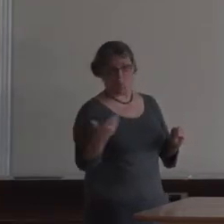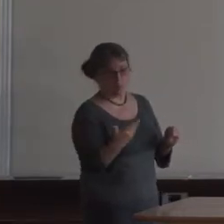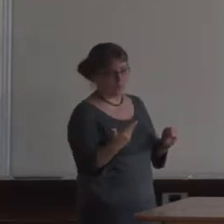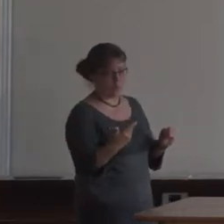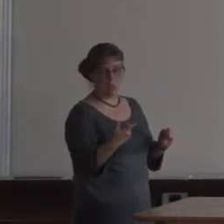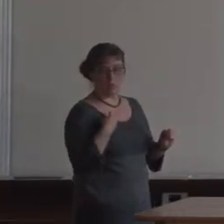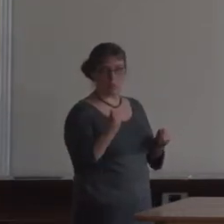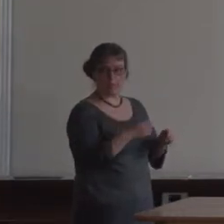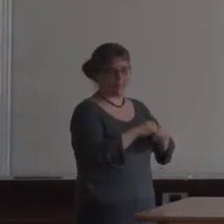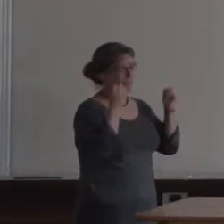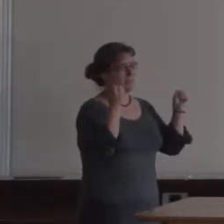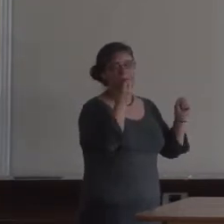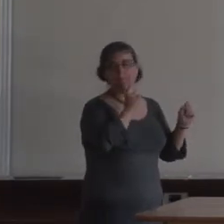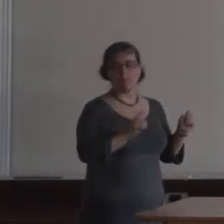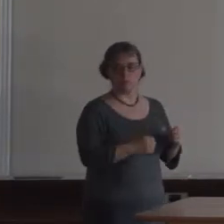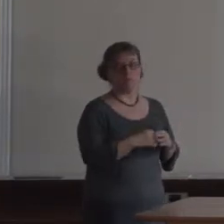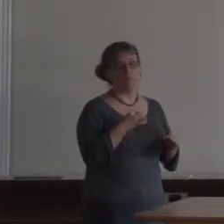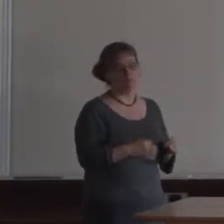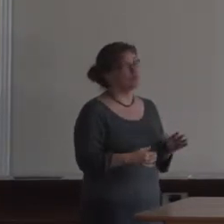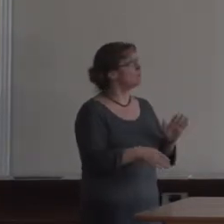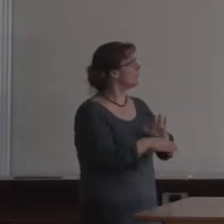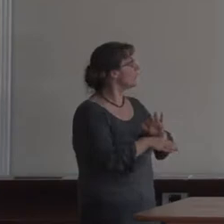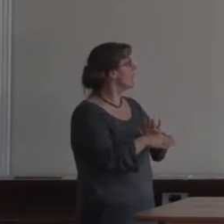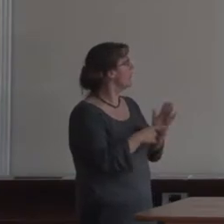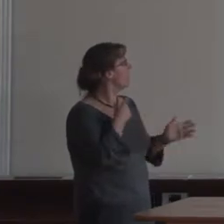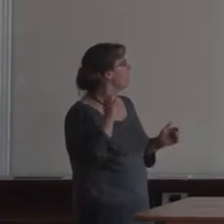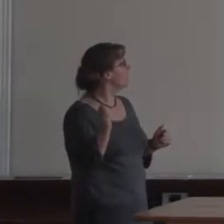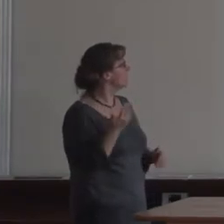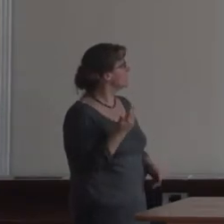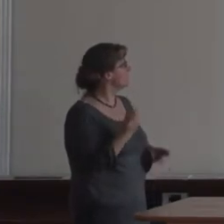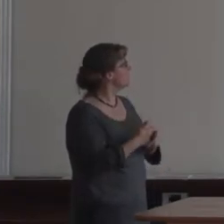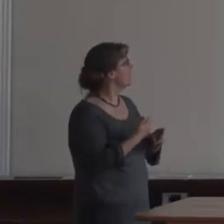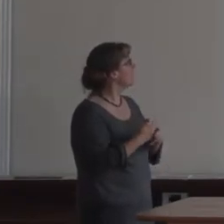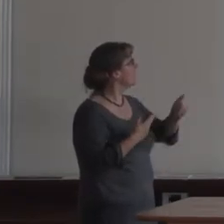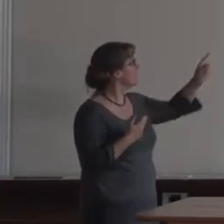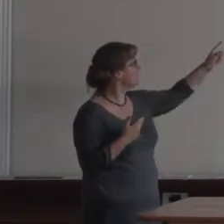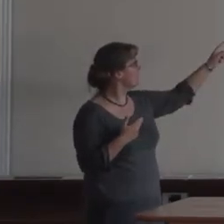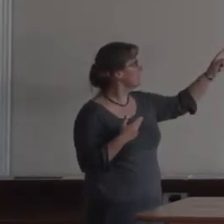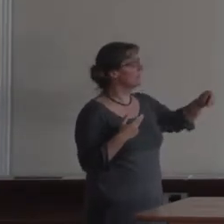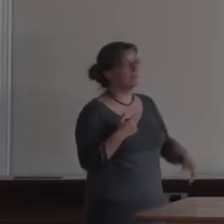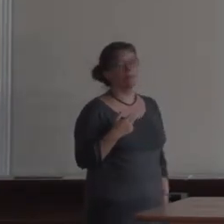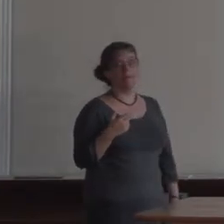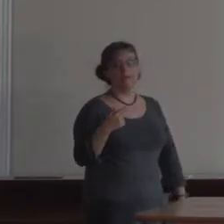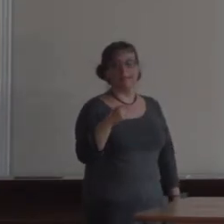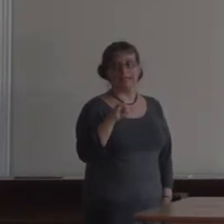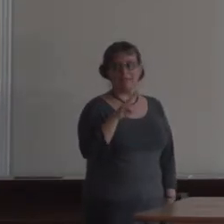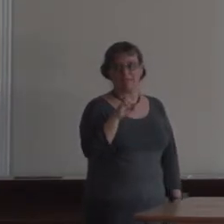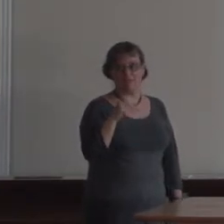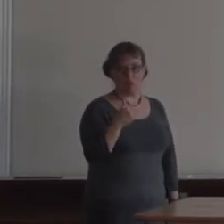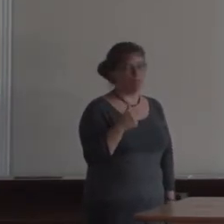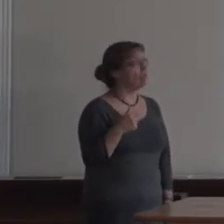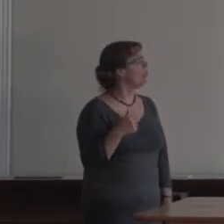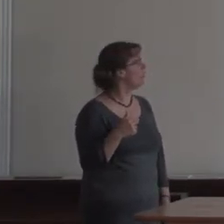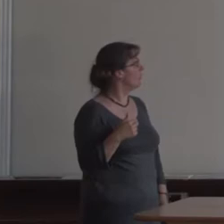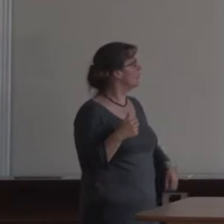Donc, il nous fournit une primitive qui s'appelle given, qu'on va utiliser comme décorateur ici, et il nous fournit